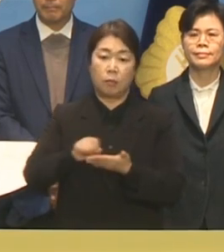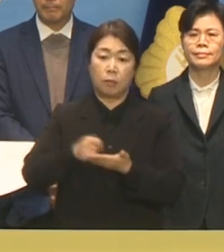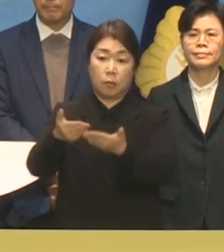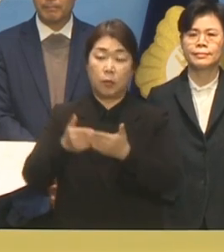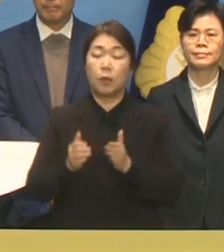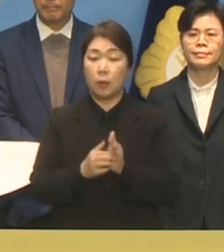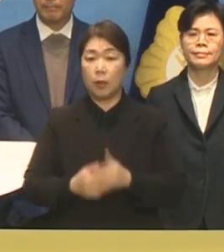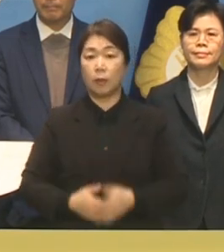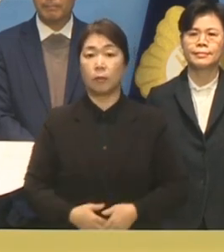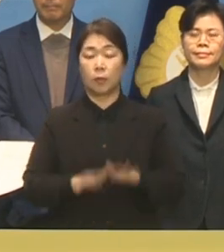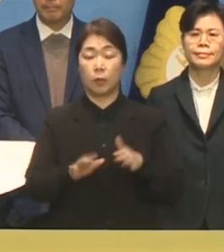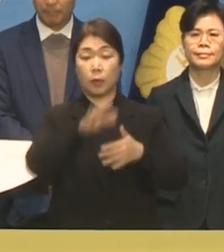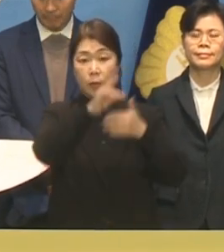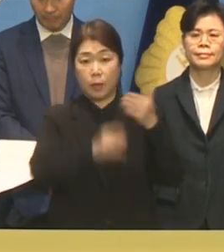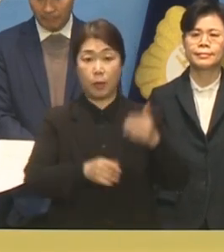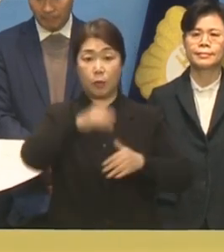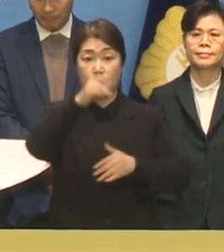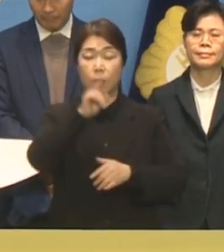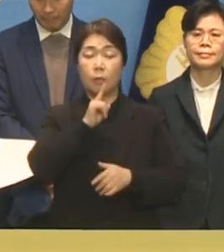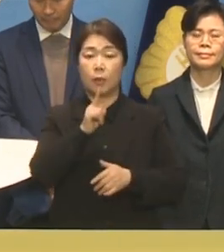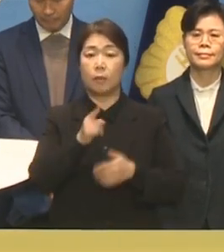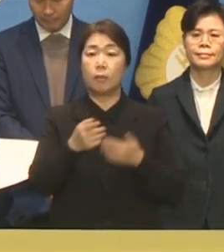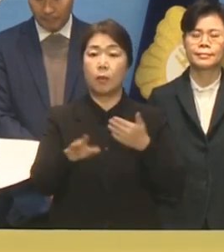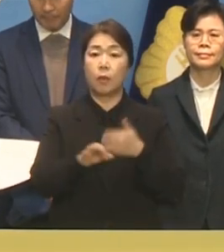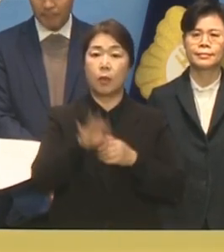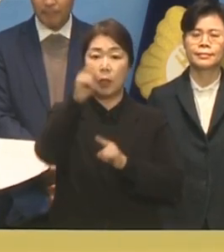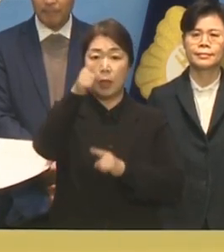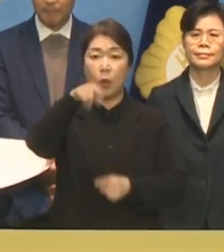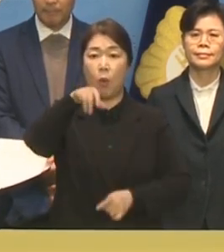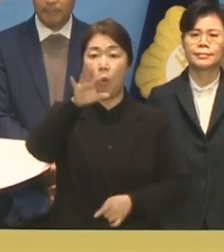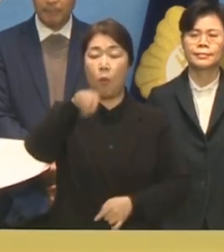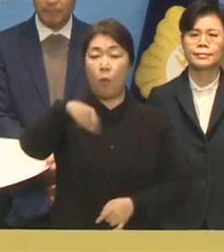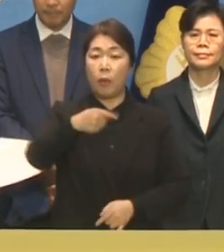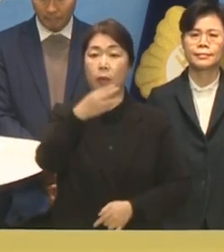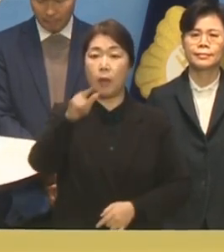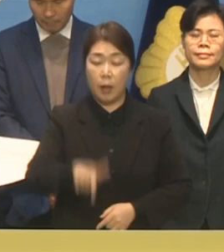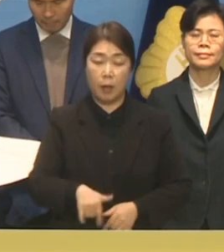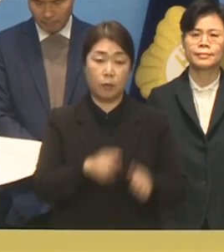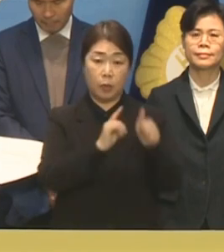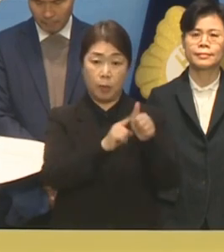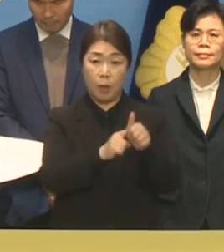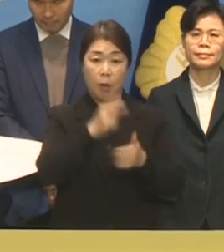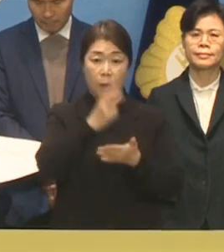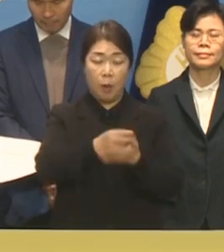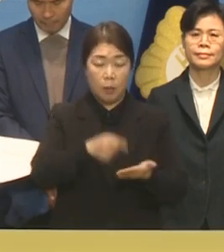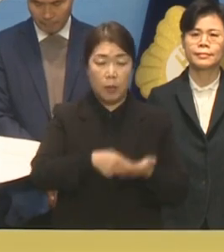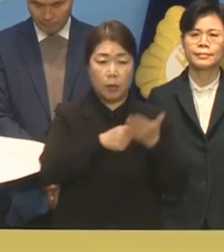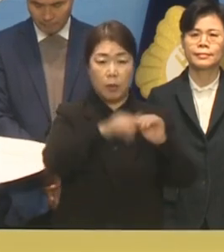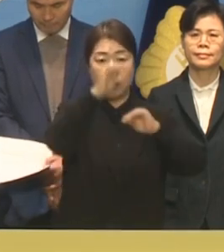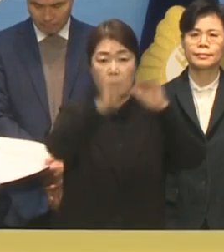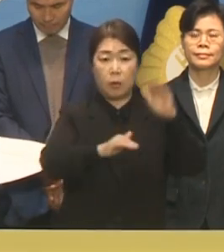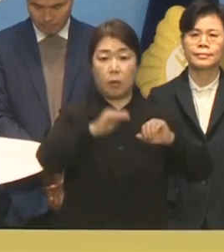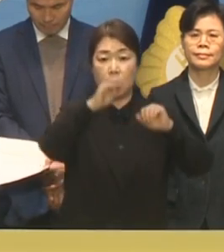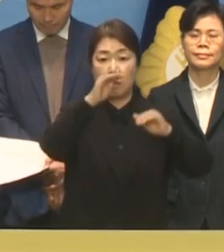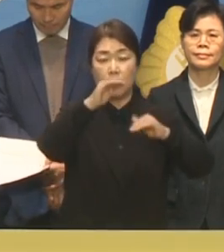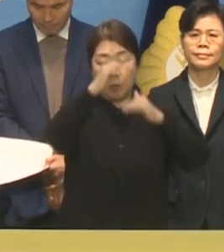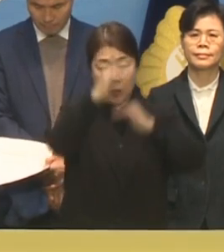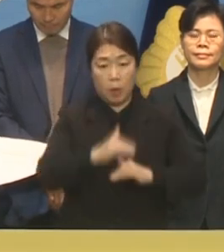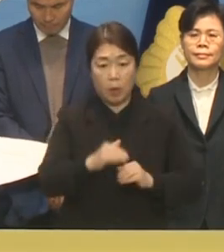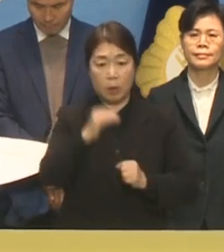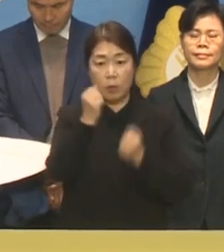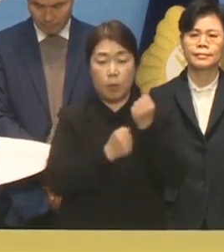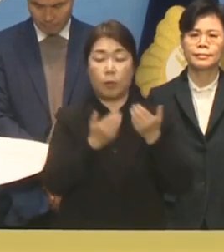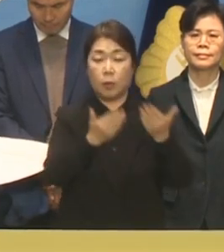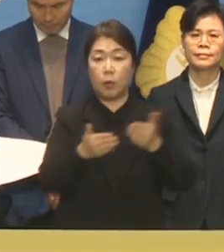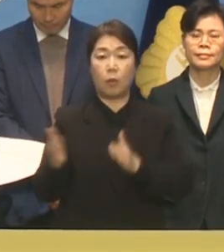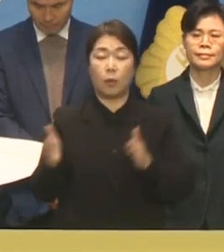오늘 기자회견의 순서는 이원택 국회의원님으로부터 법안 진행 경과와 회견의 배경에 대해서,